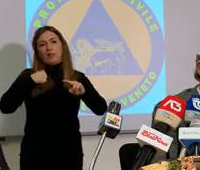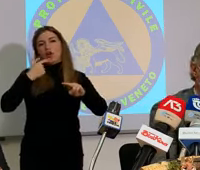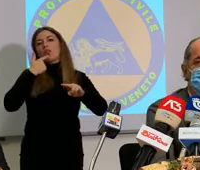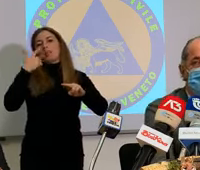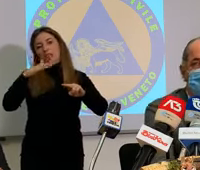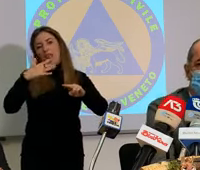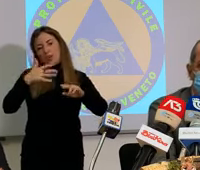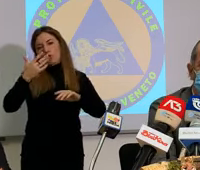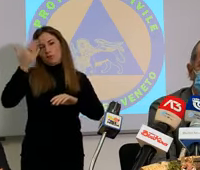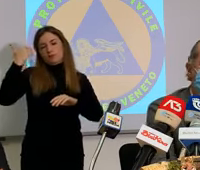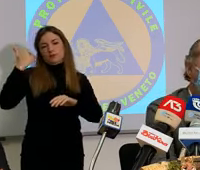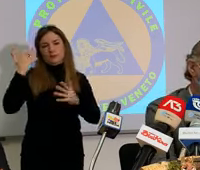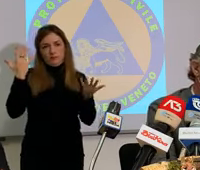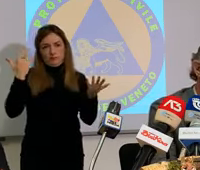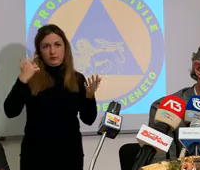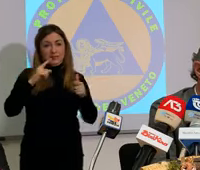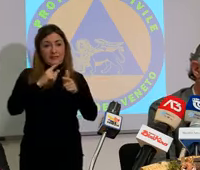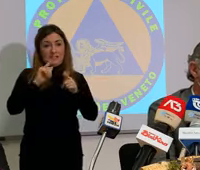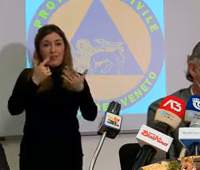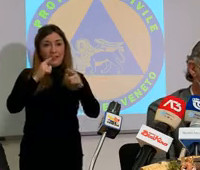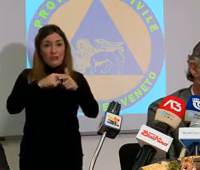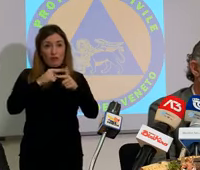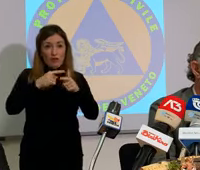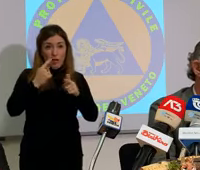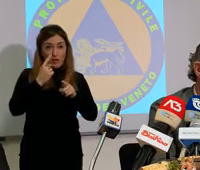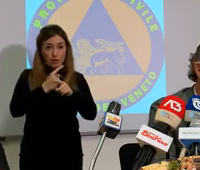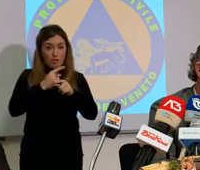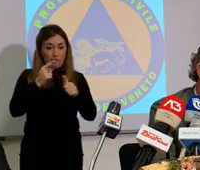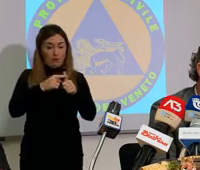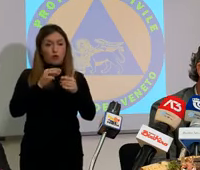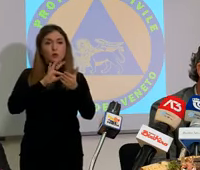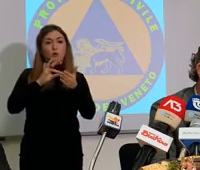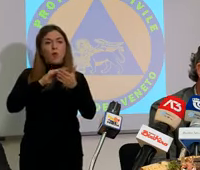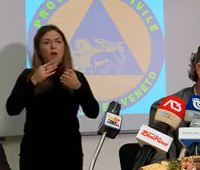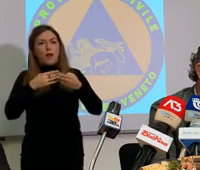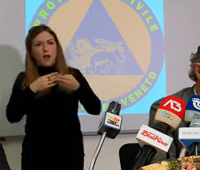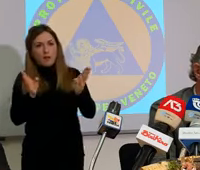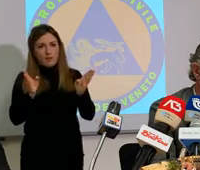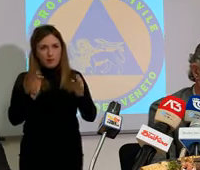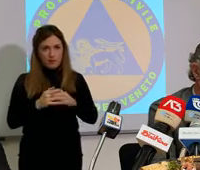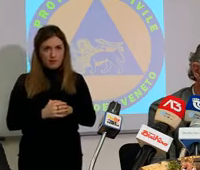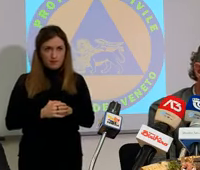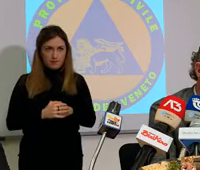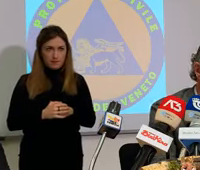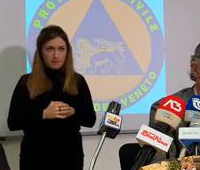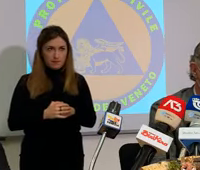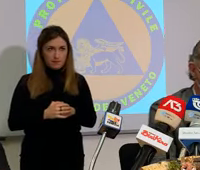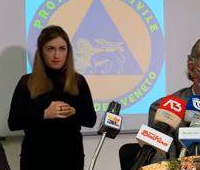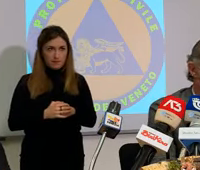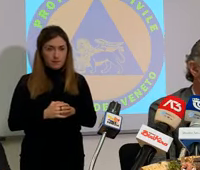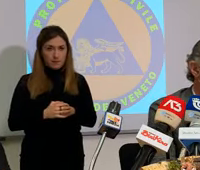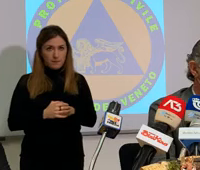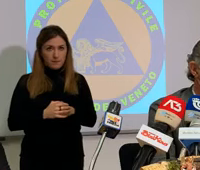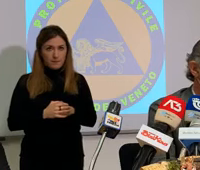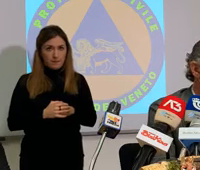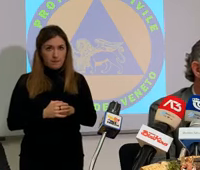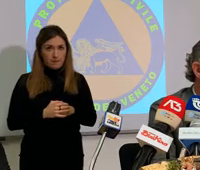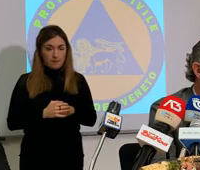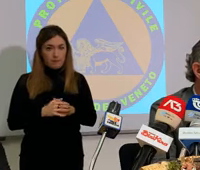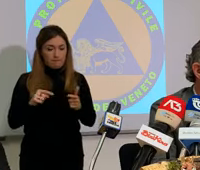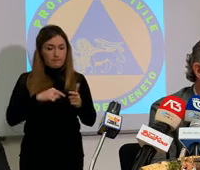ve lo sto già dicendo da un po c'è il 7 gennaio noi dovremmo aprire la scuola fare la più grande